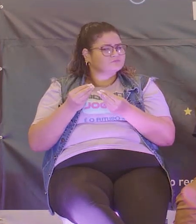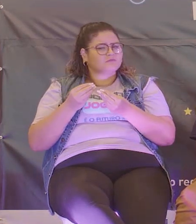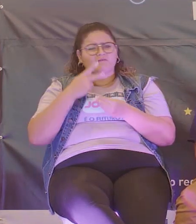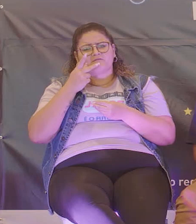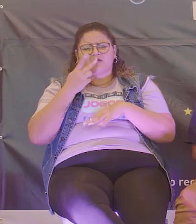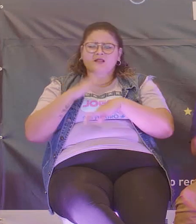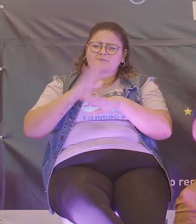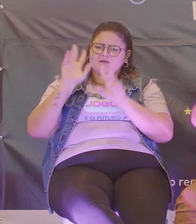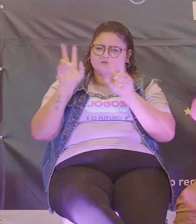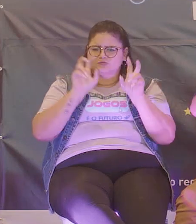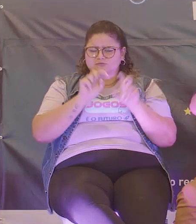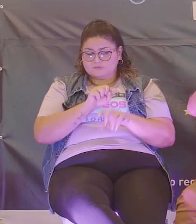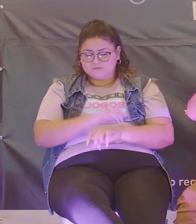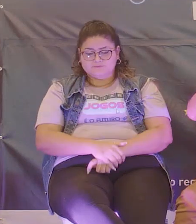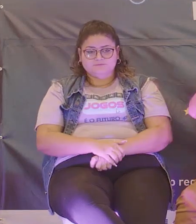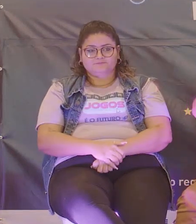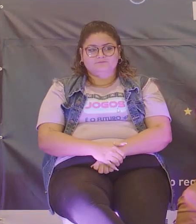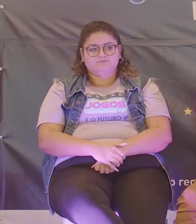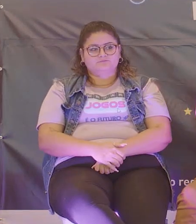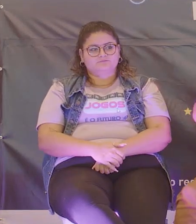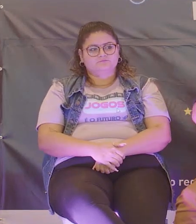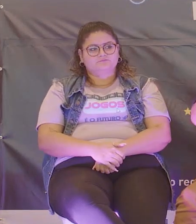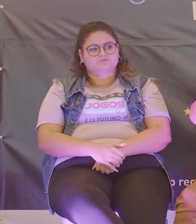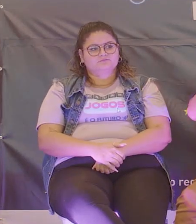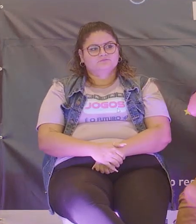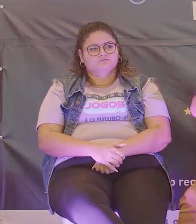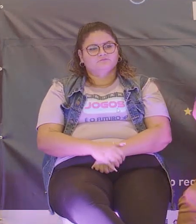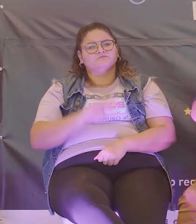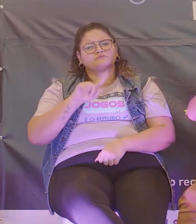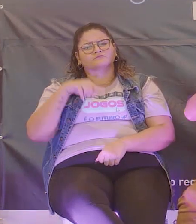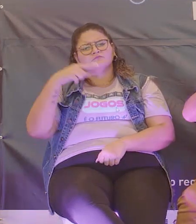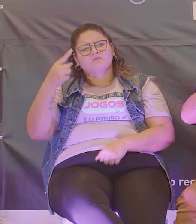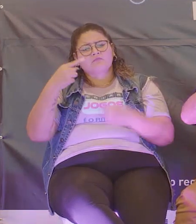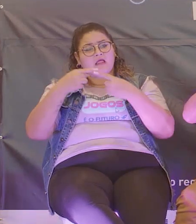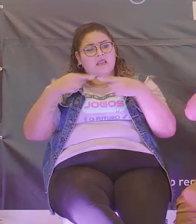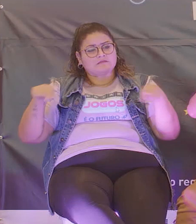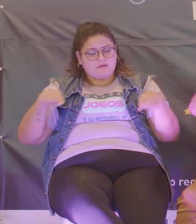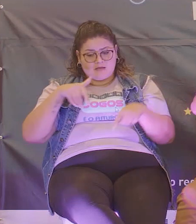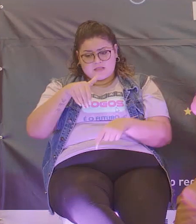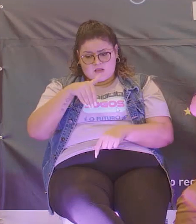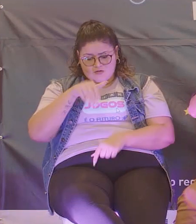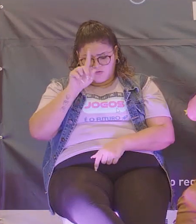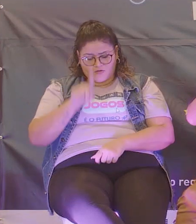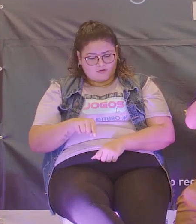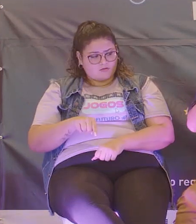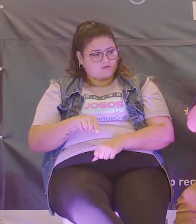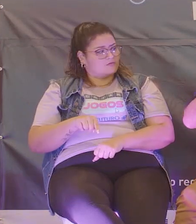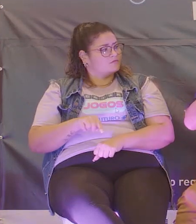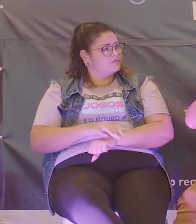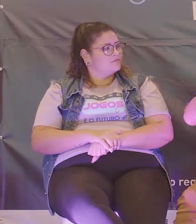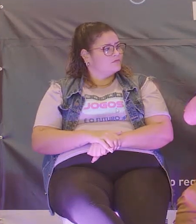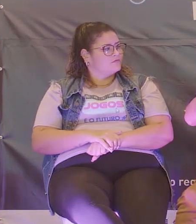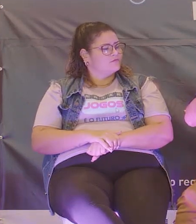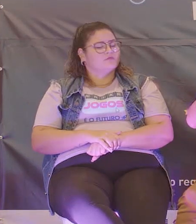cara? Beleza. O nosso próximo grande lançamento, né, assim, vai ser o jogo do Irmão do Jorel. O Irmão do Jorel, para quem